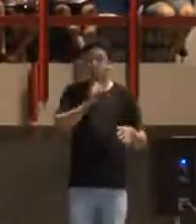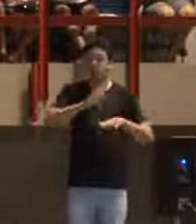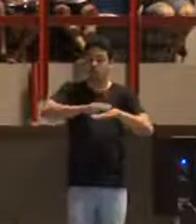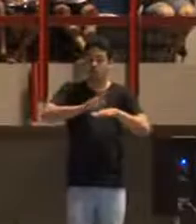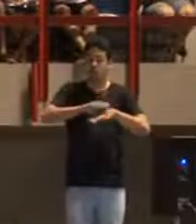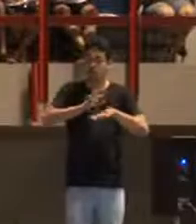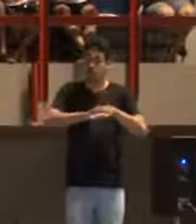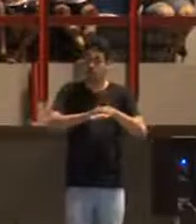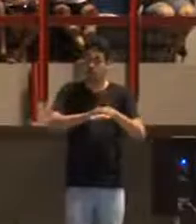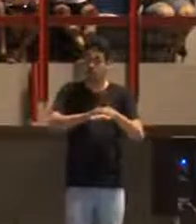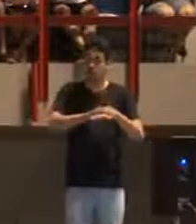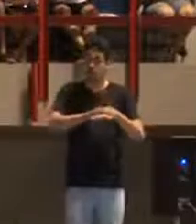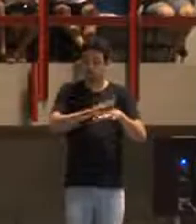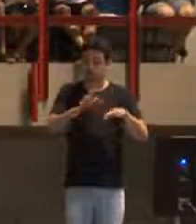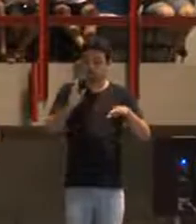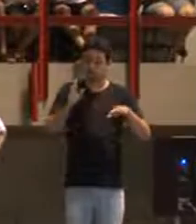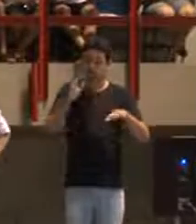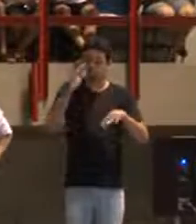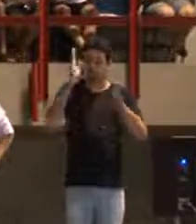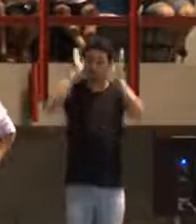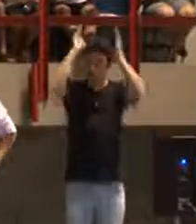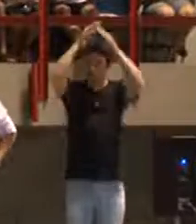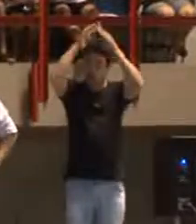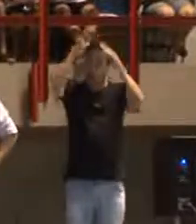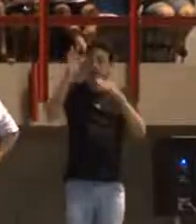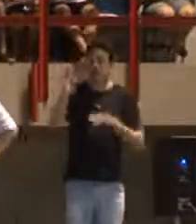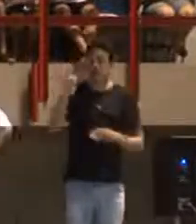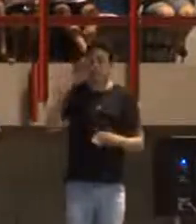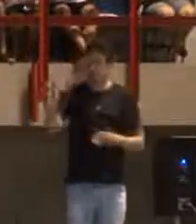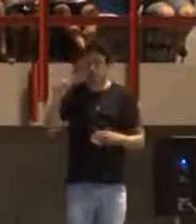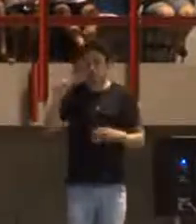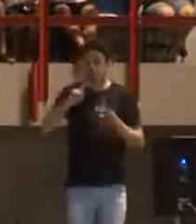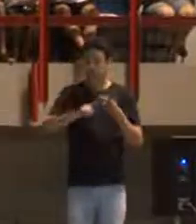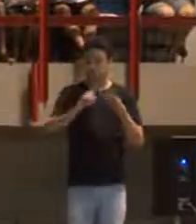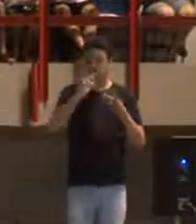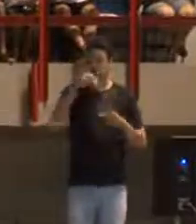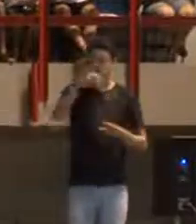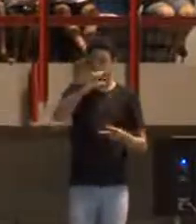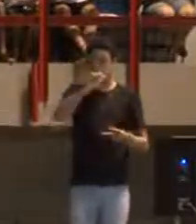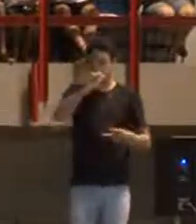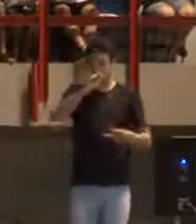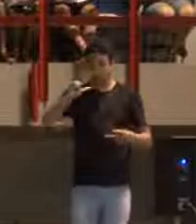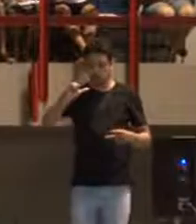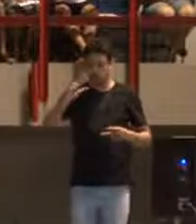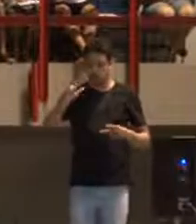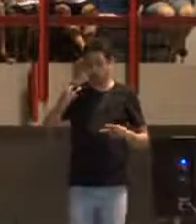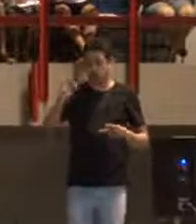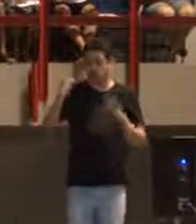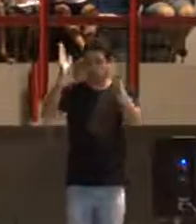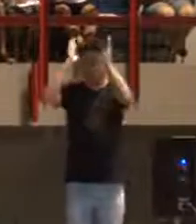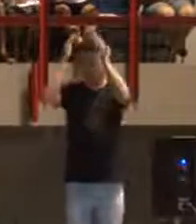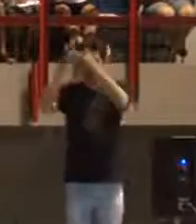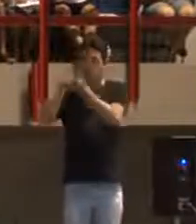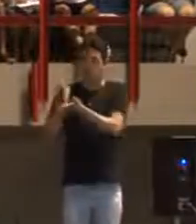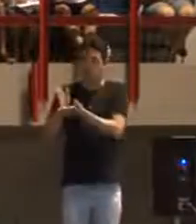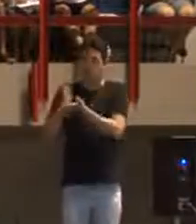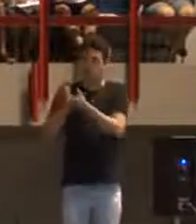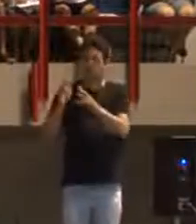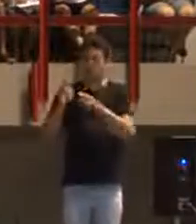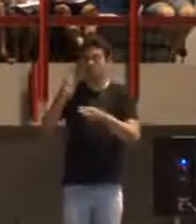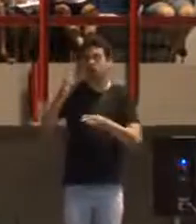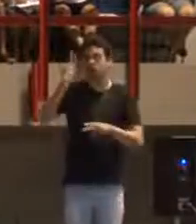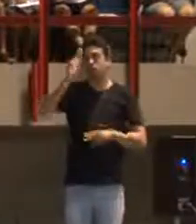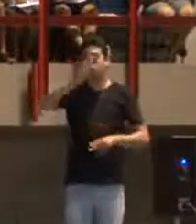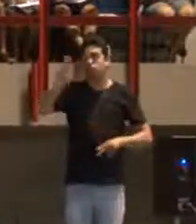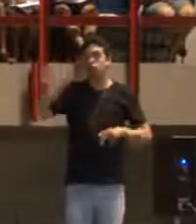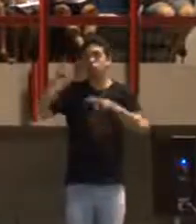É o Papa Francisco ou é o Papa Nicolau? Papa Nicolau, tá certo? Não tem nada a ver com o Papa não, porque o nome mesmo realmente foi em homenagem a